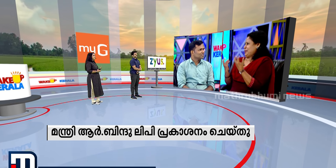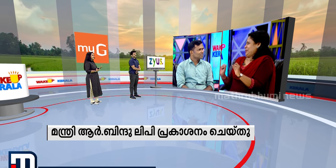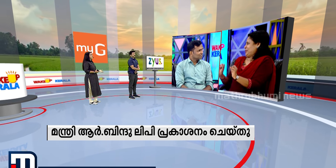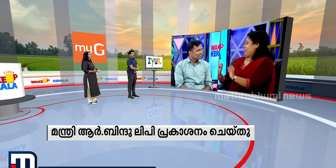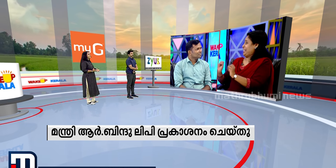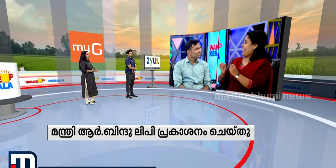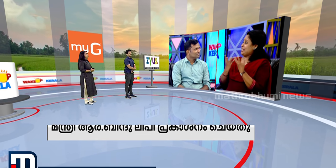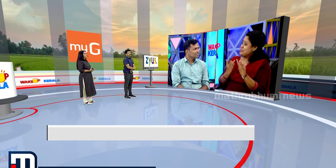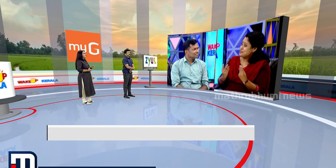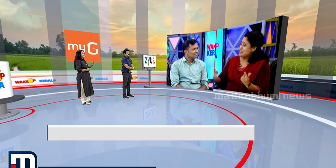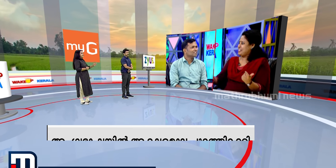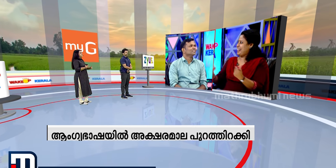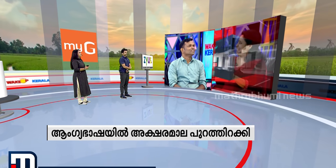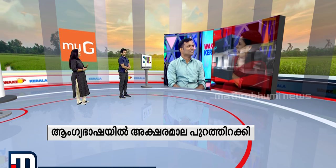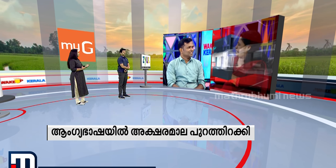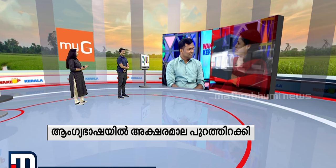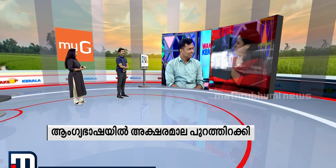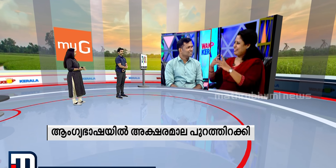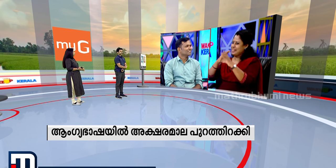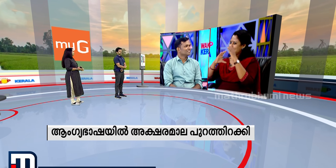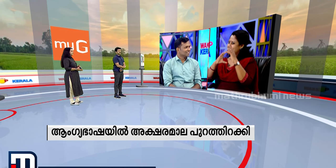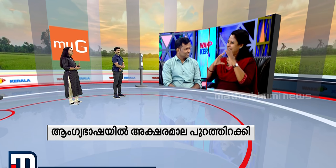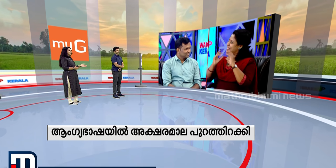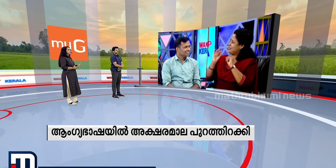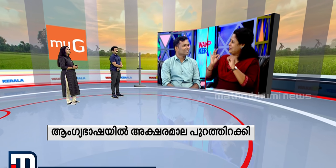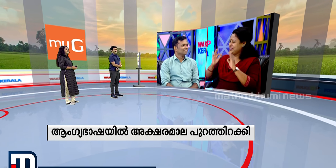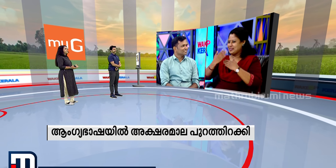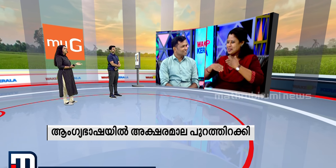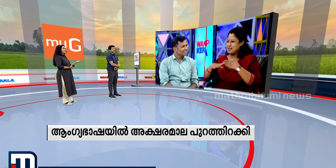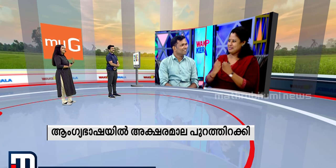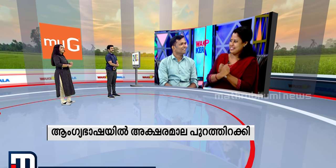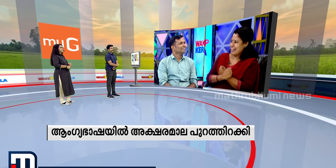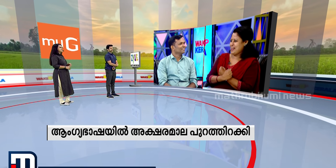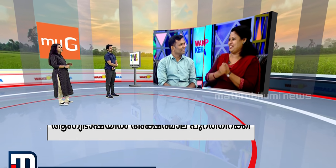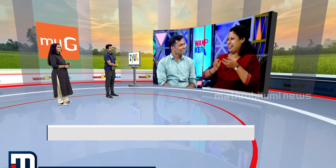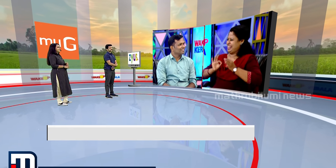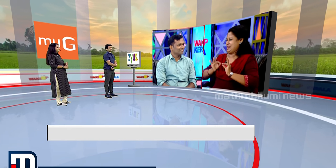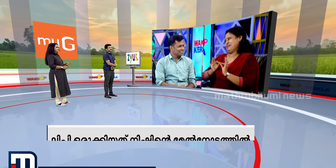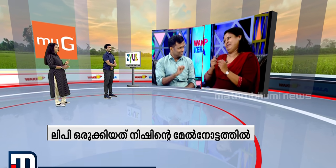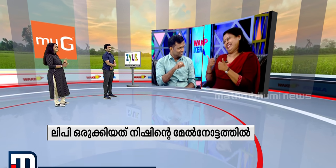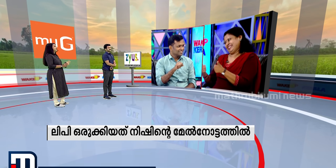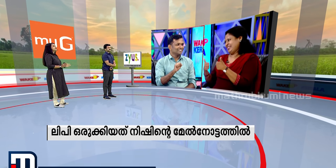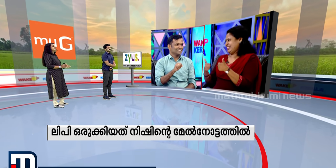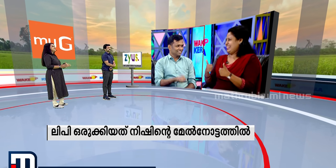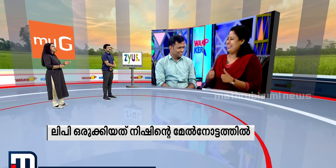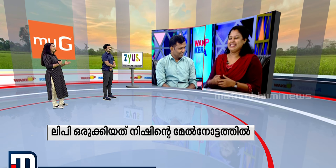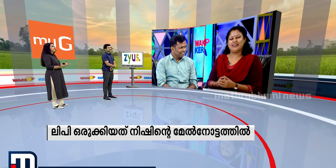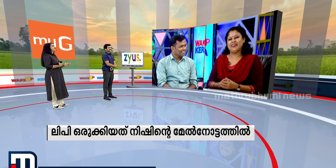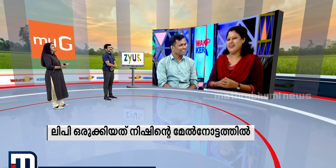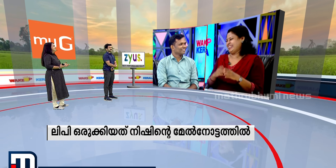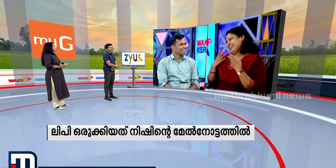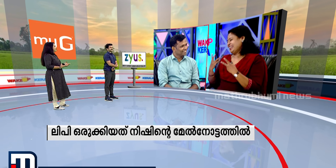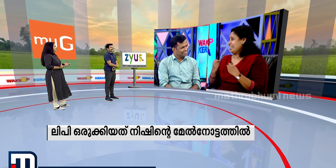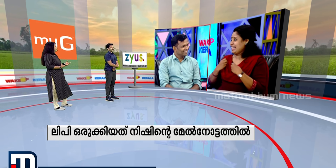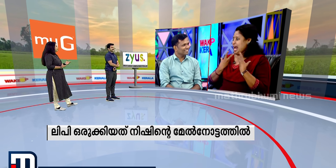എത്ര ഭംഗിയായിട്ടാണ് നിങ്ങൾ ആ ആശയവിനിമയം മുന്നോട്ട് കൊണ്ടുപോകുന്നത് എത്ര സ്നേഹത്തോടെയാണത് ഞങ്ങളിലേക്ക് എത്തിച്ചേരുന്നതെന്നൊക്കെ ഉള്ളത് വലിയ സന്തോഷമുള്ള കാഴ്ചയാണ് ഹൃദയം